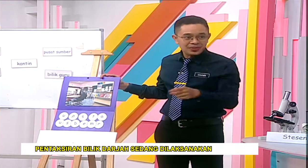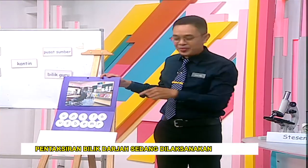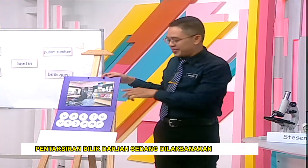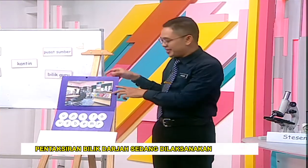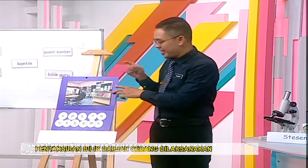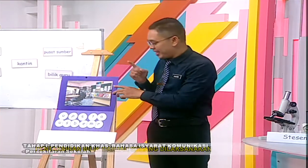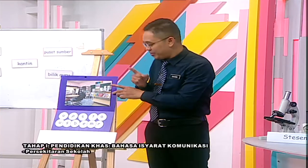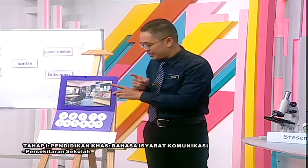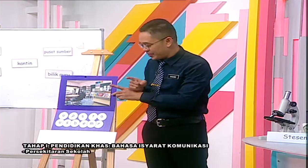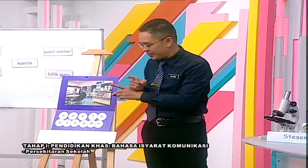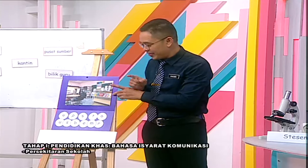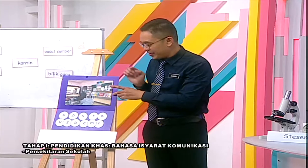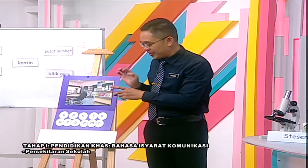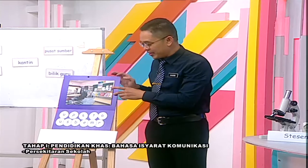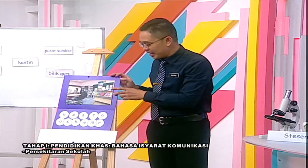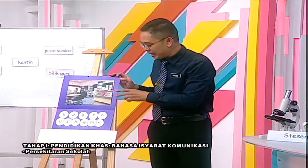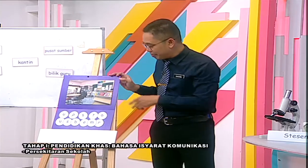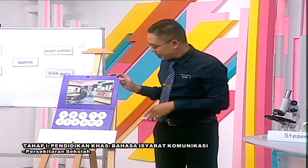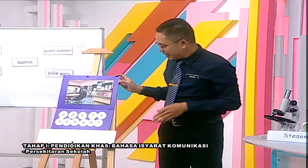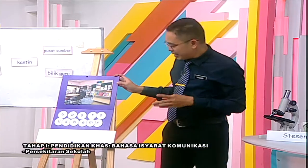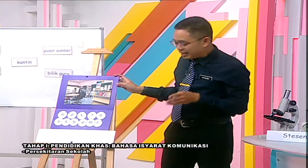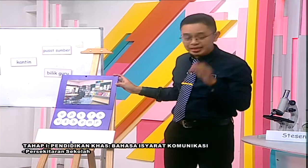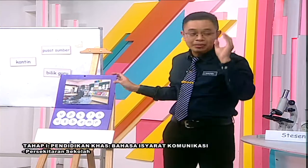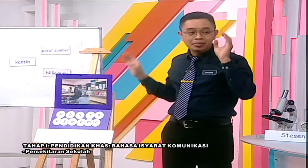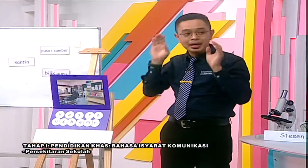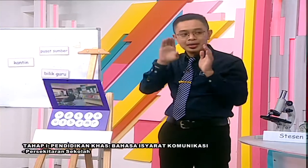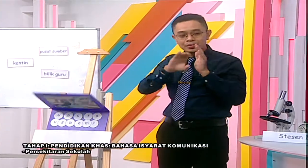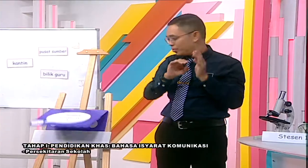Betul. Betul. Okey. Ini gambar